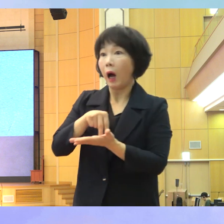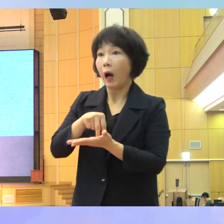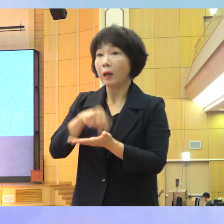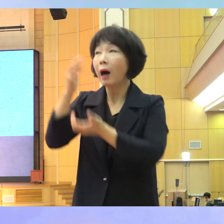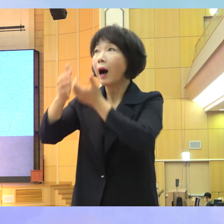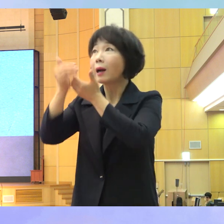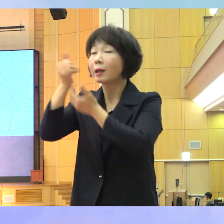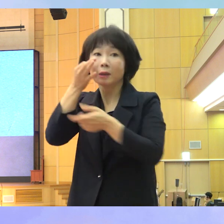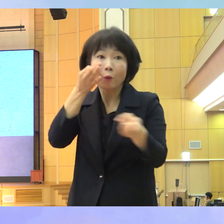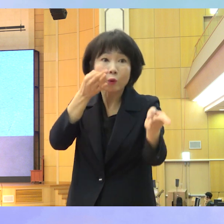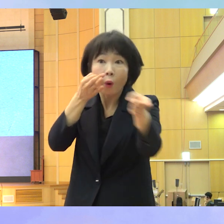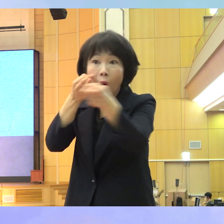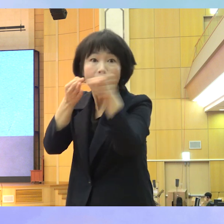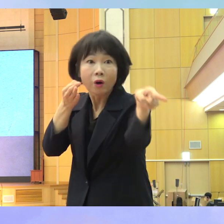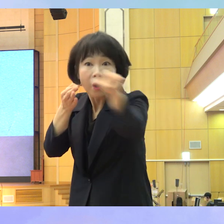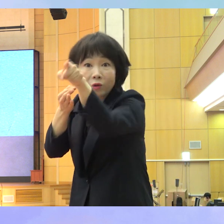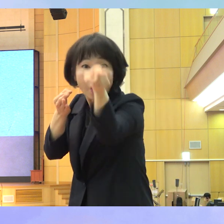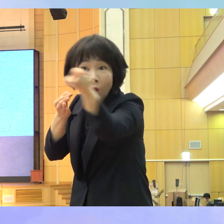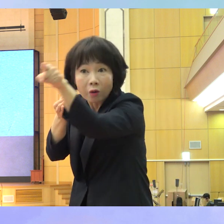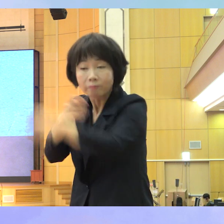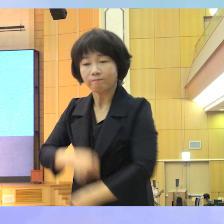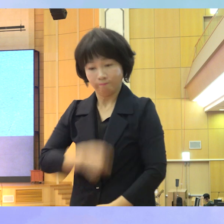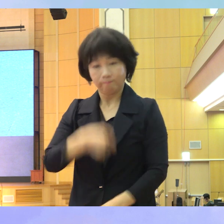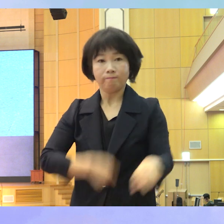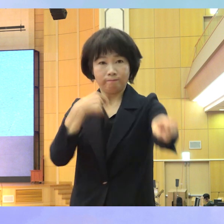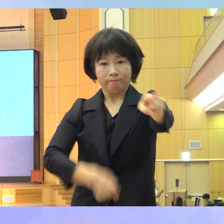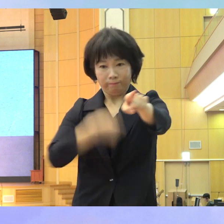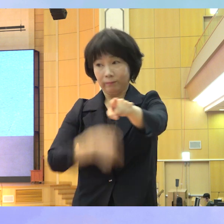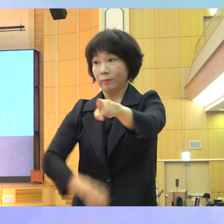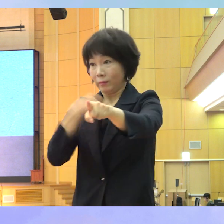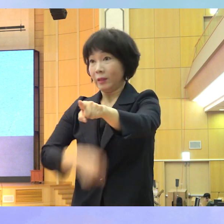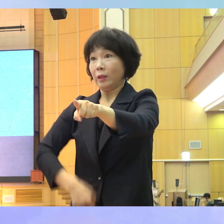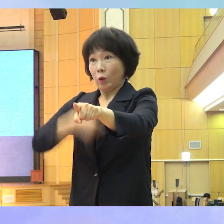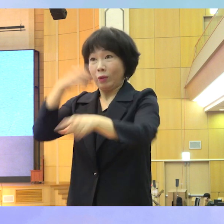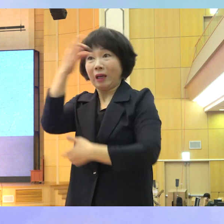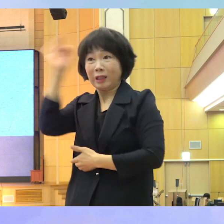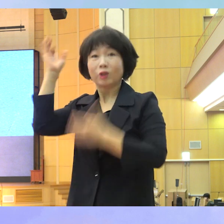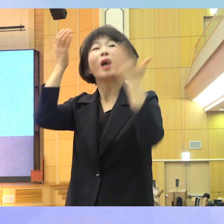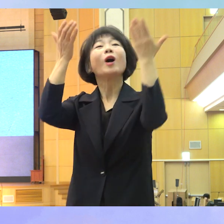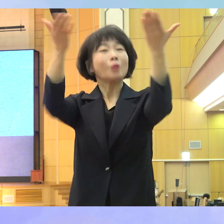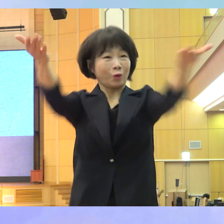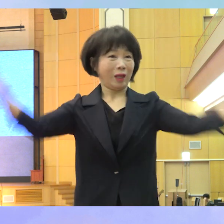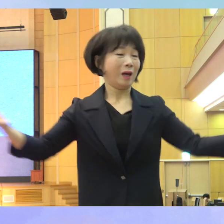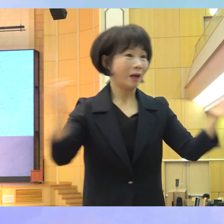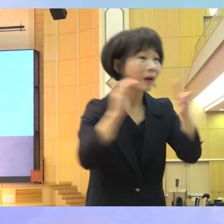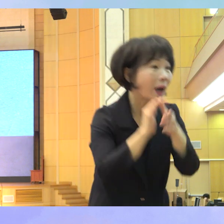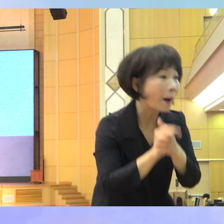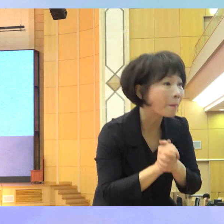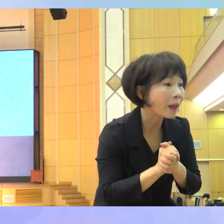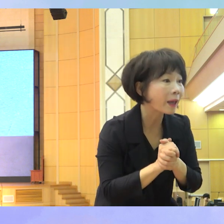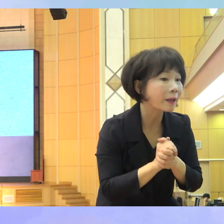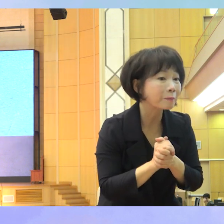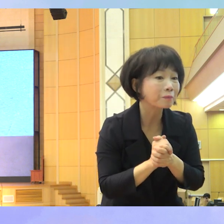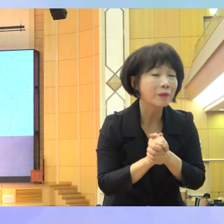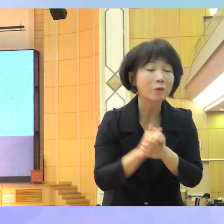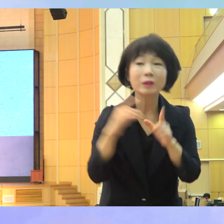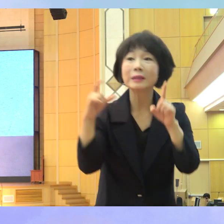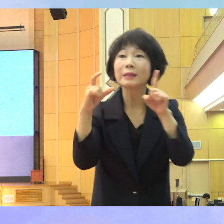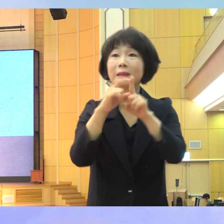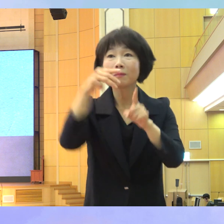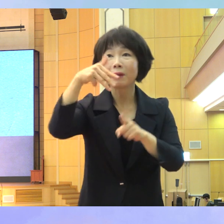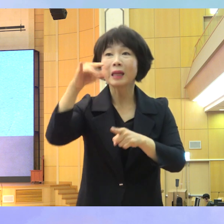그렇게 의롭다 하시고 칭해 주셨다. 이걸 갖다가 우리는 저번 주에